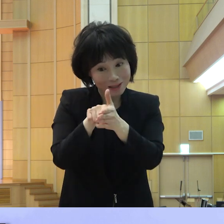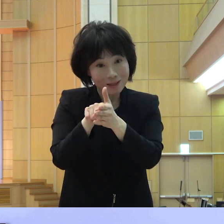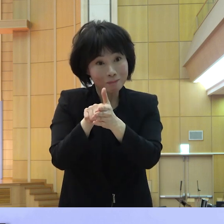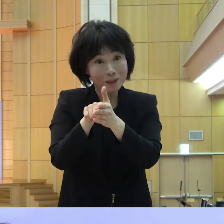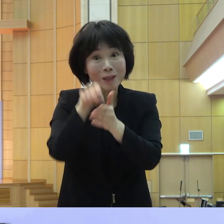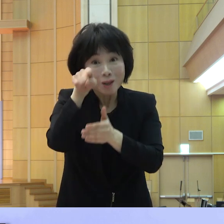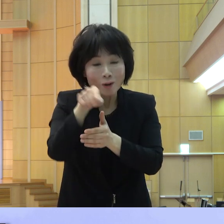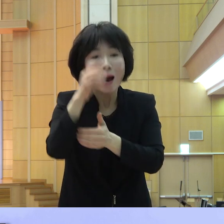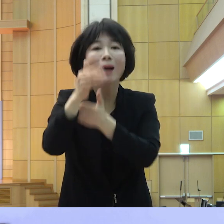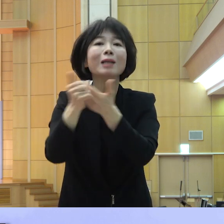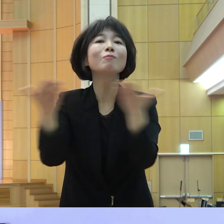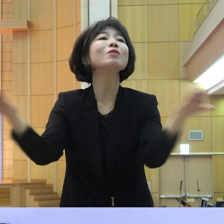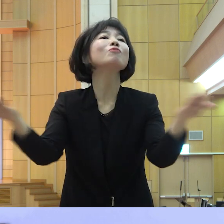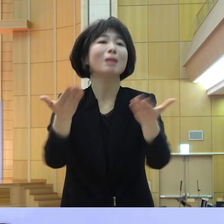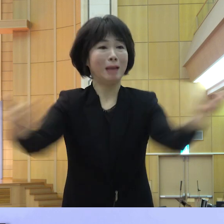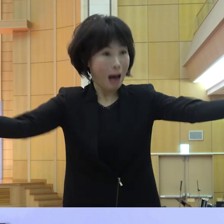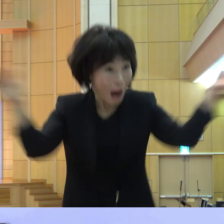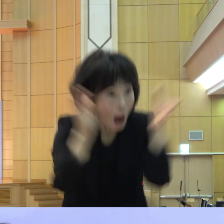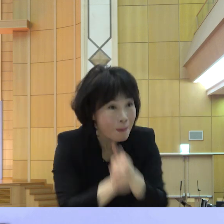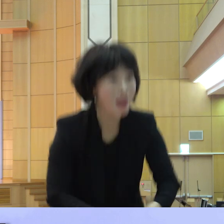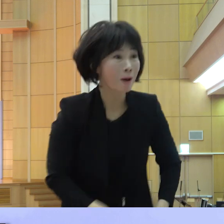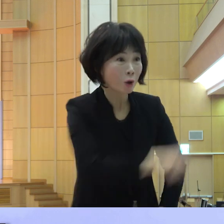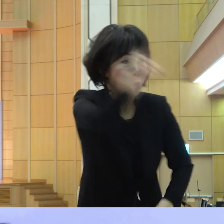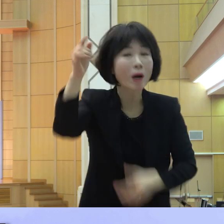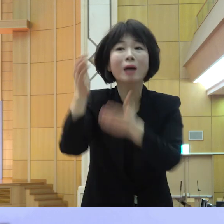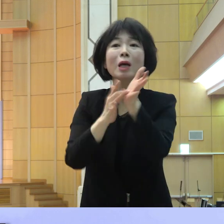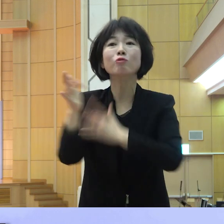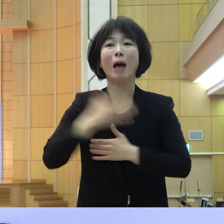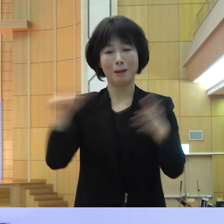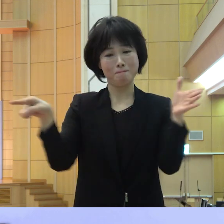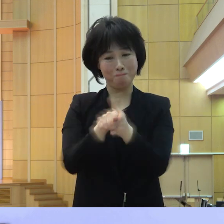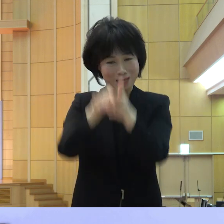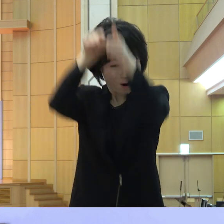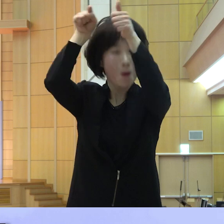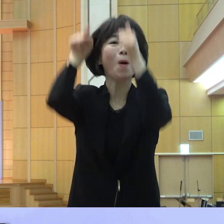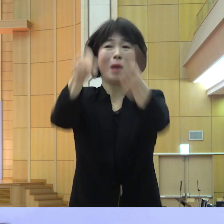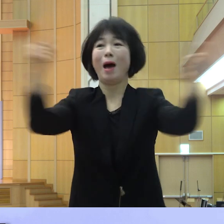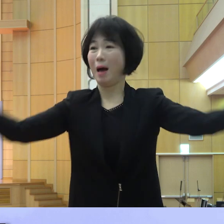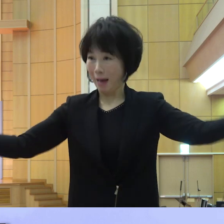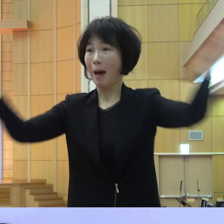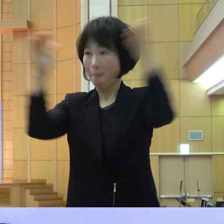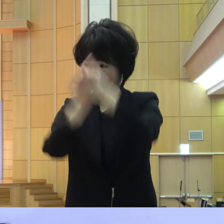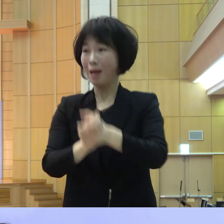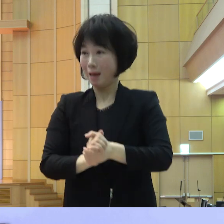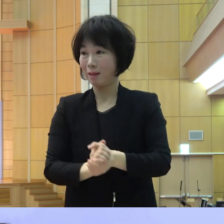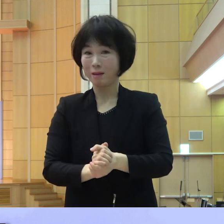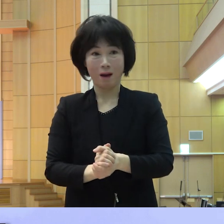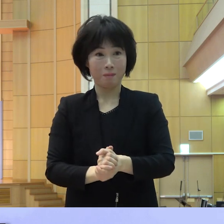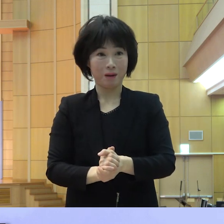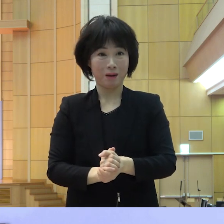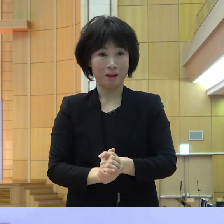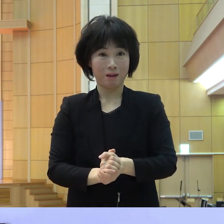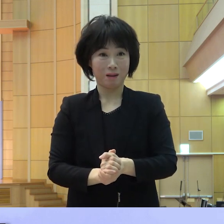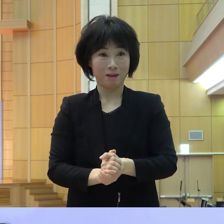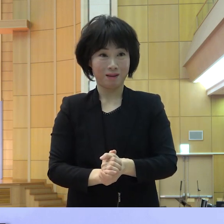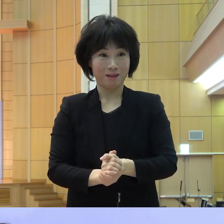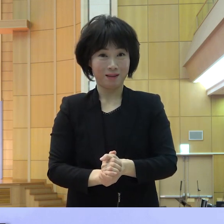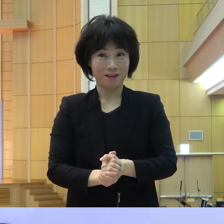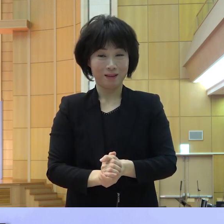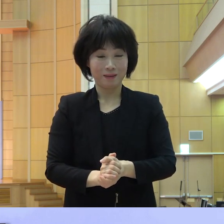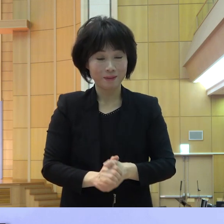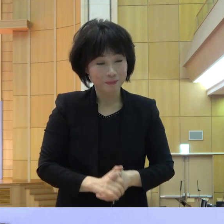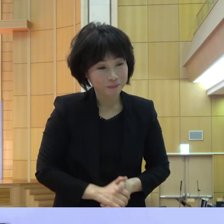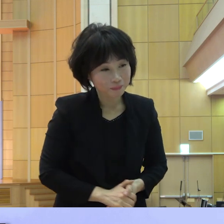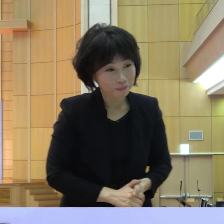보내신 자 예수를 믿는 것이 하나님의 뭐다? 일이다. 그래서 요한복음 3장 10절 이런 말이 있어요. 하나님이 세상을 이처럼